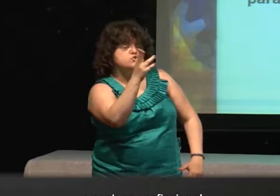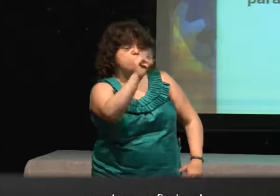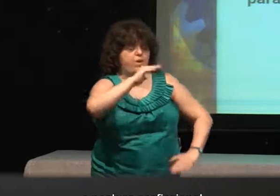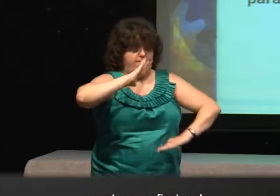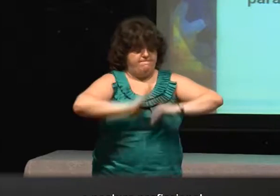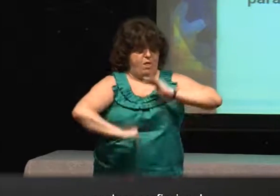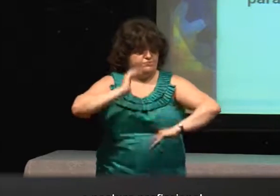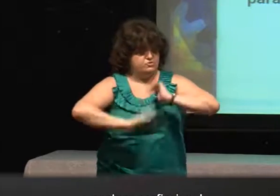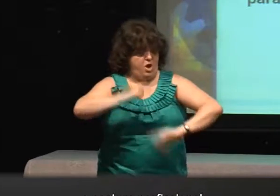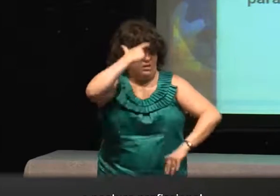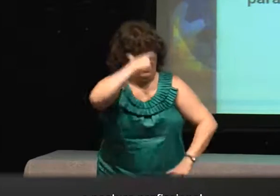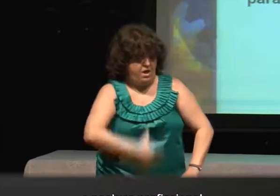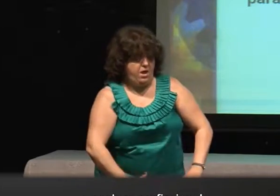e postura profissional.